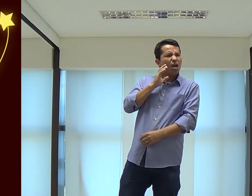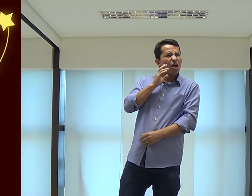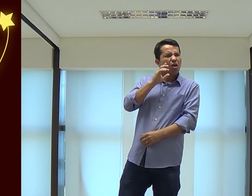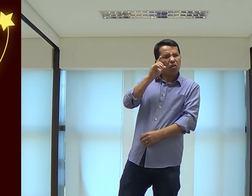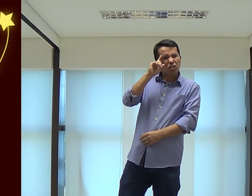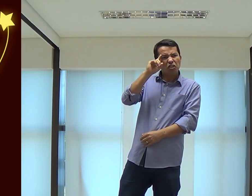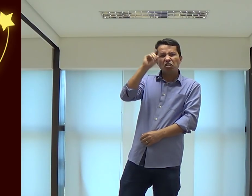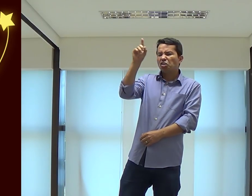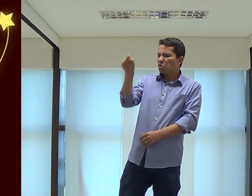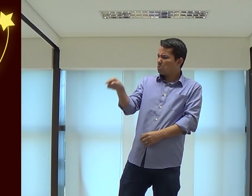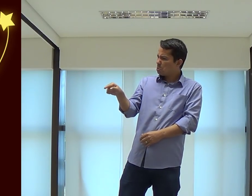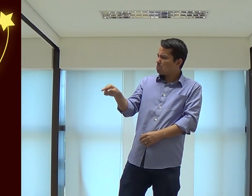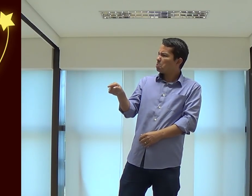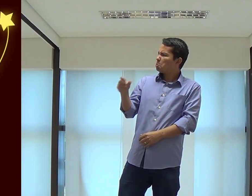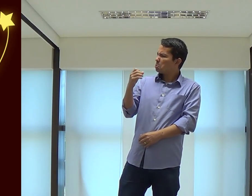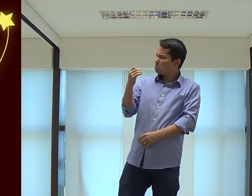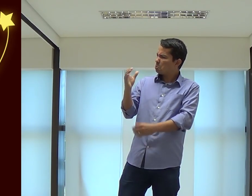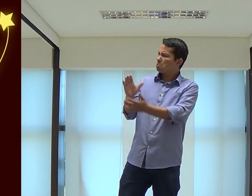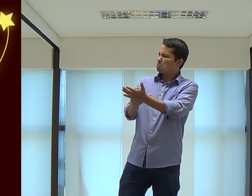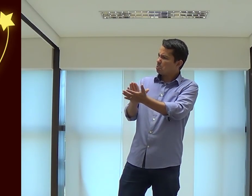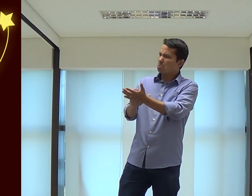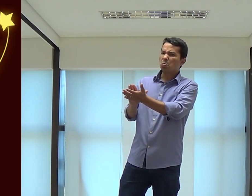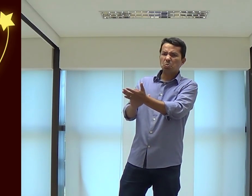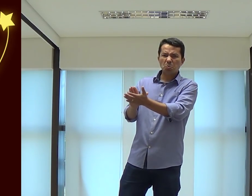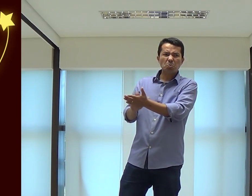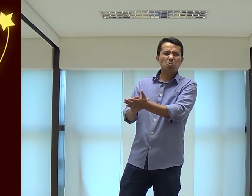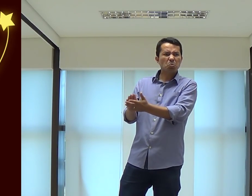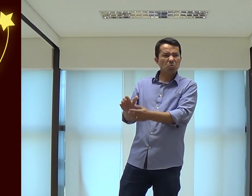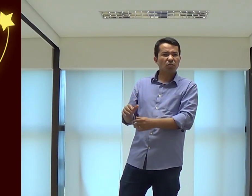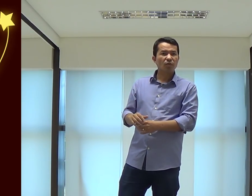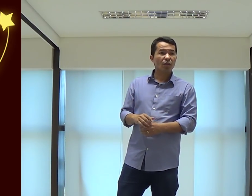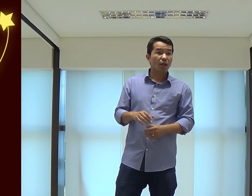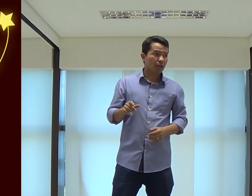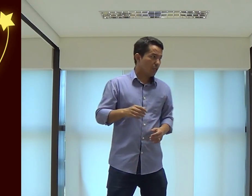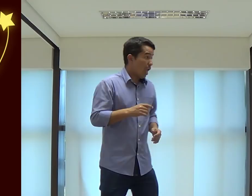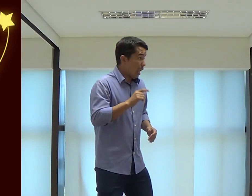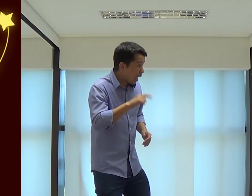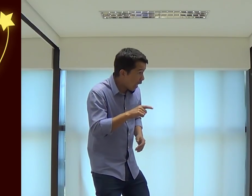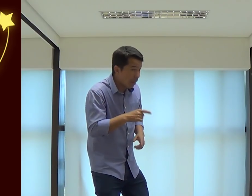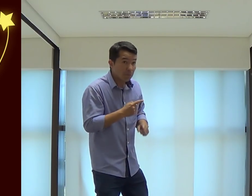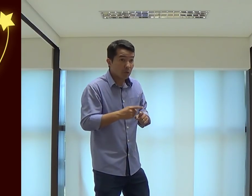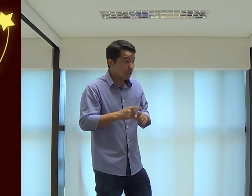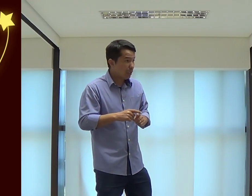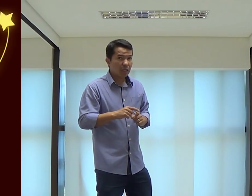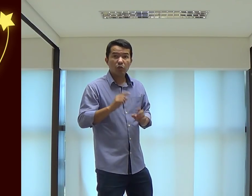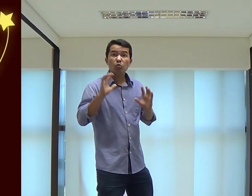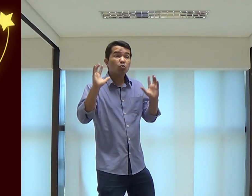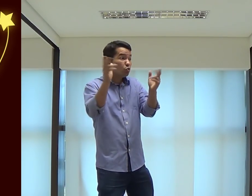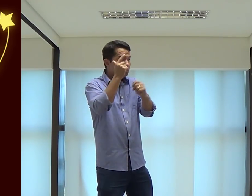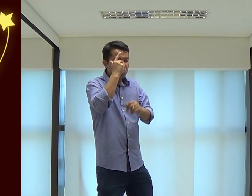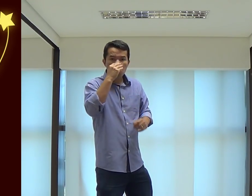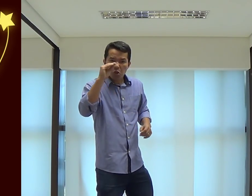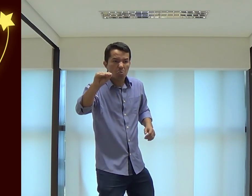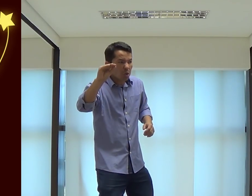nossa, que legal, que ideia bacana. Nossa, parabéns por essa ideia. Ele é então, né? Porque todas as